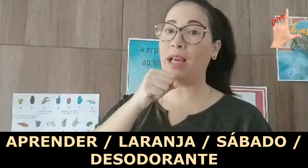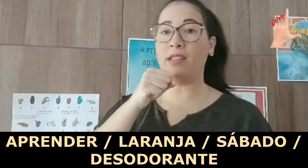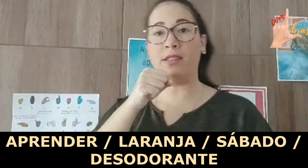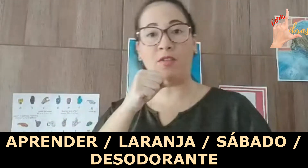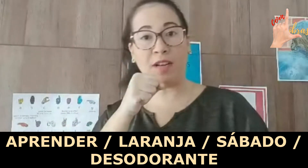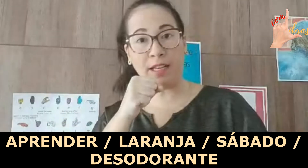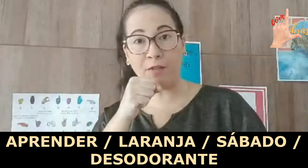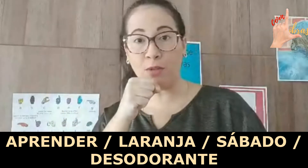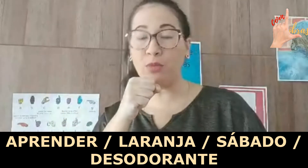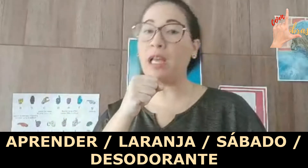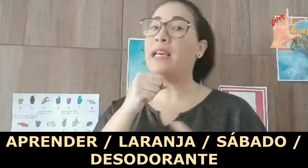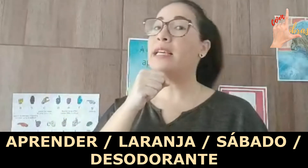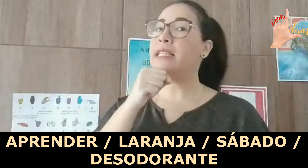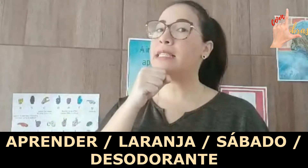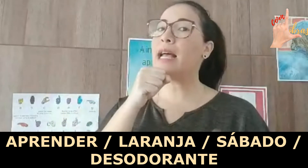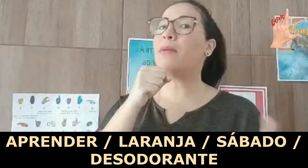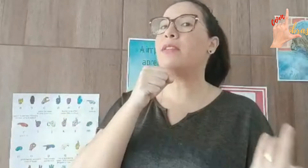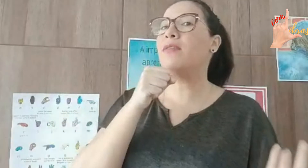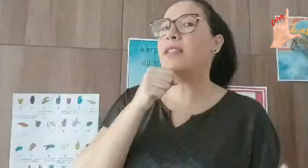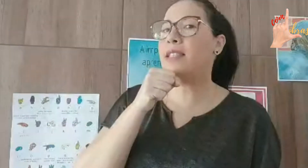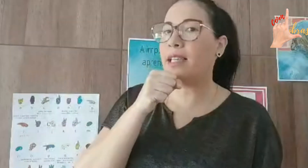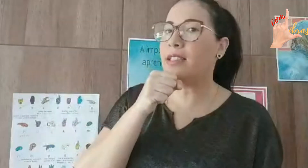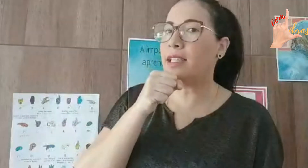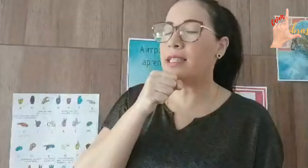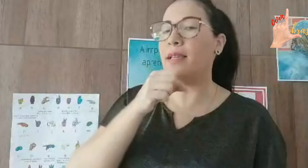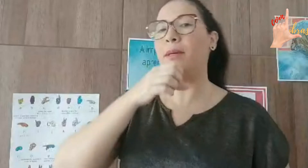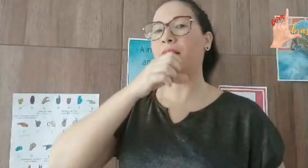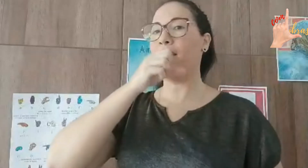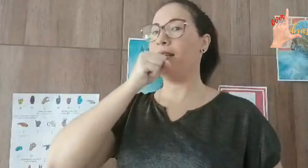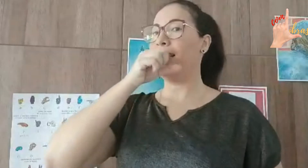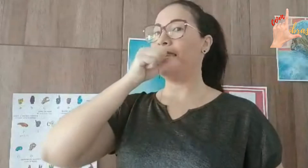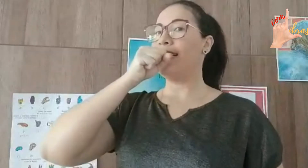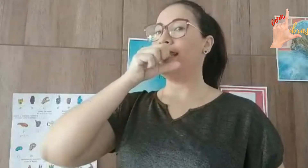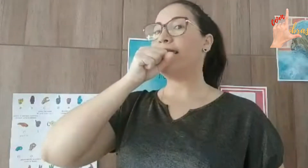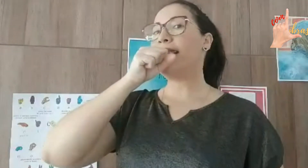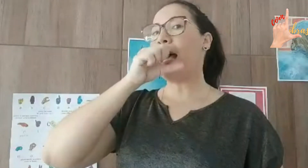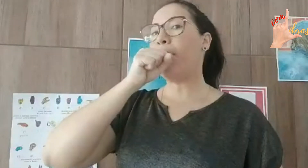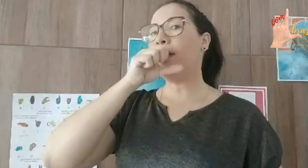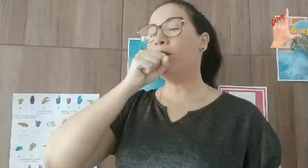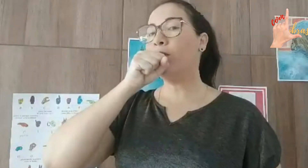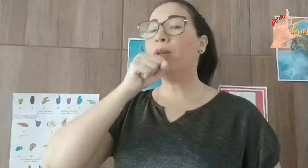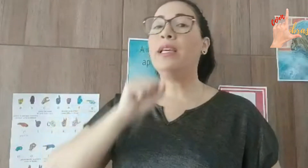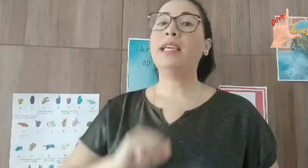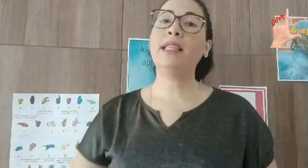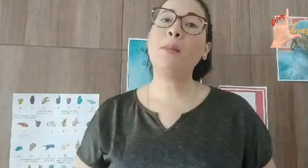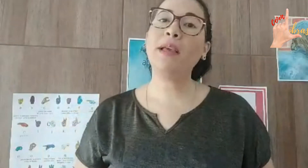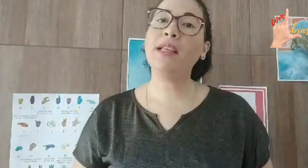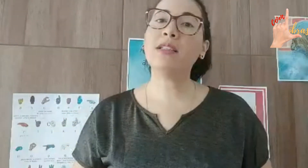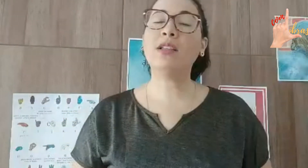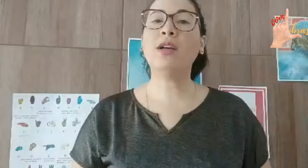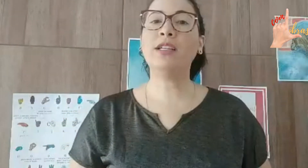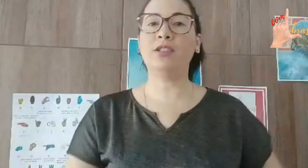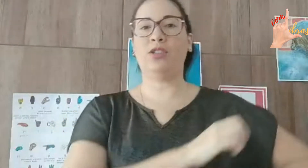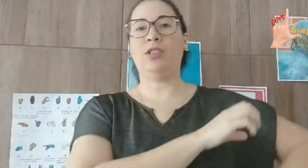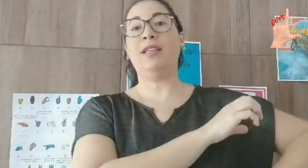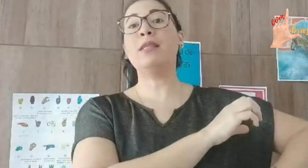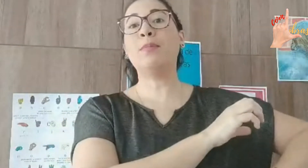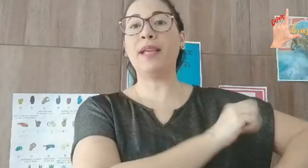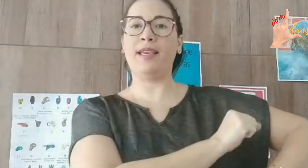você vai falar que é fruta. E sábado você vai dizer que é dia da semana. Sábado. E também desodorante,